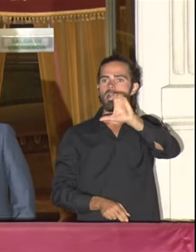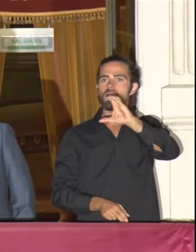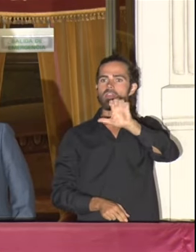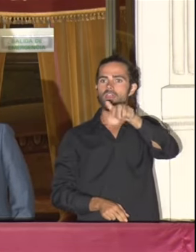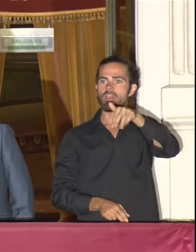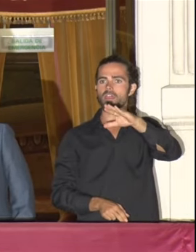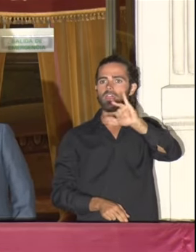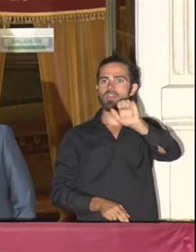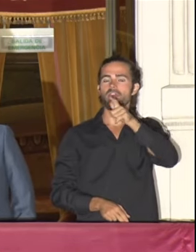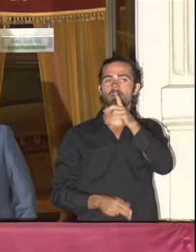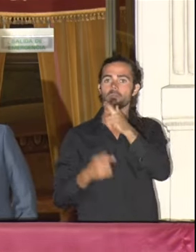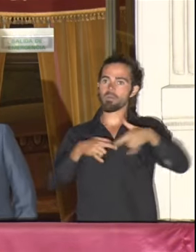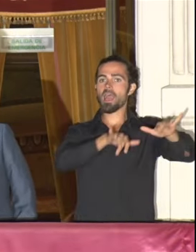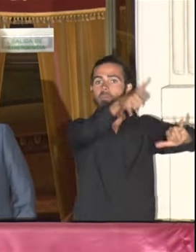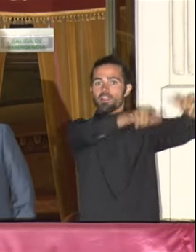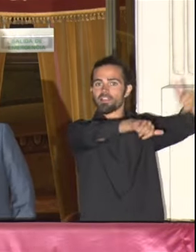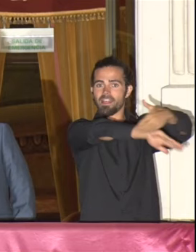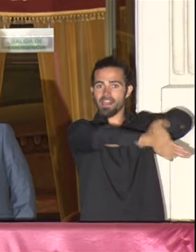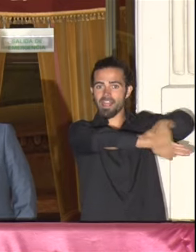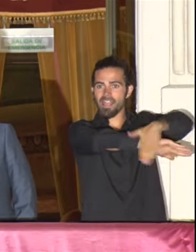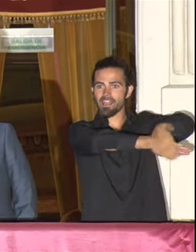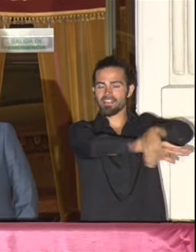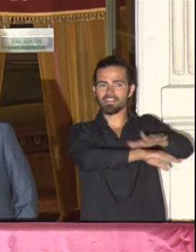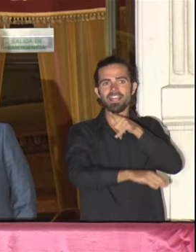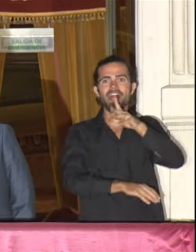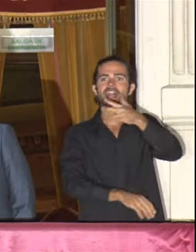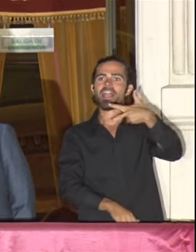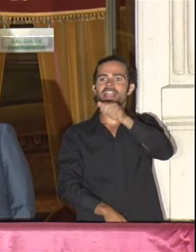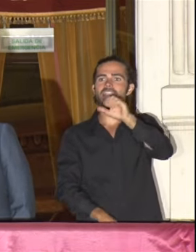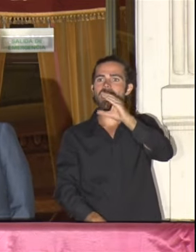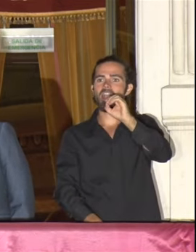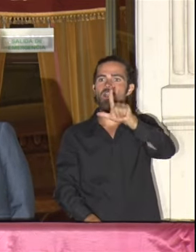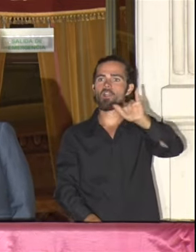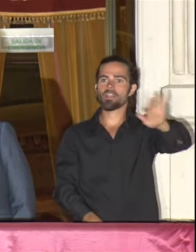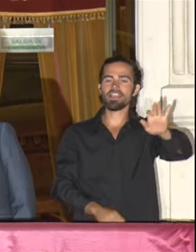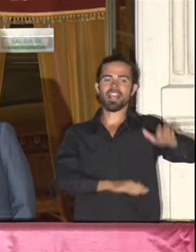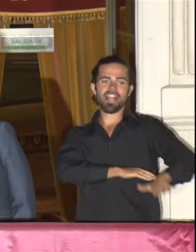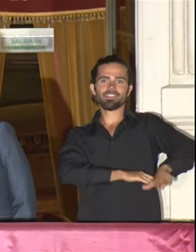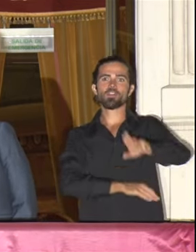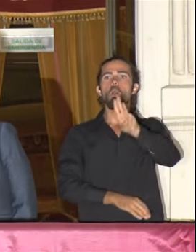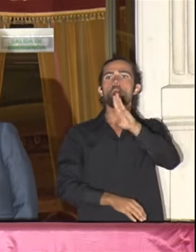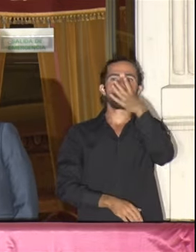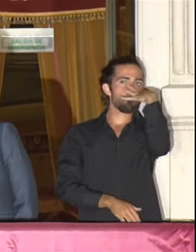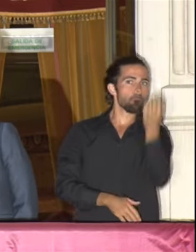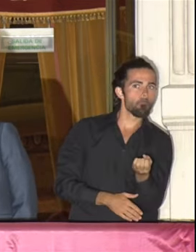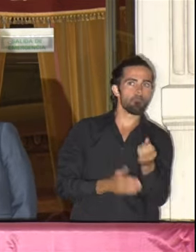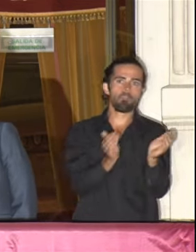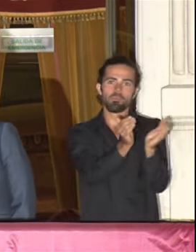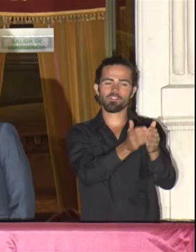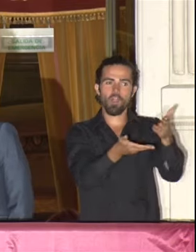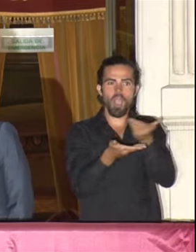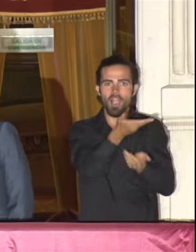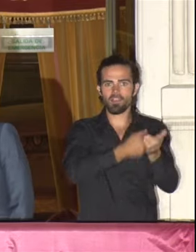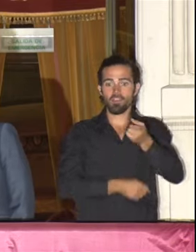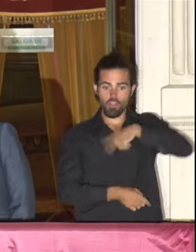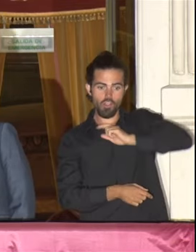marioneta de Talio, Chacolín y el enanito Pimentón, que era su ayudante. La verdad es que los niños nos decalitábamos